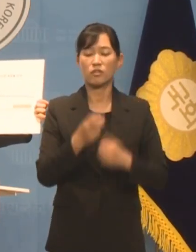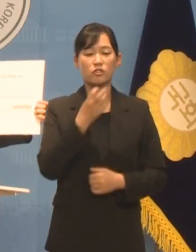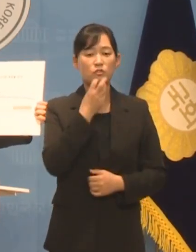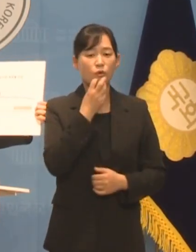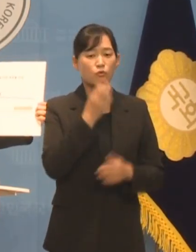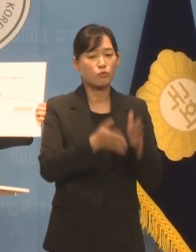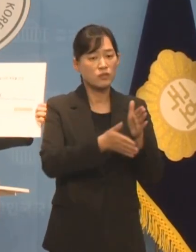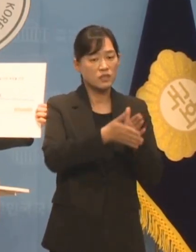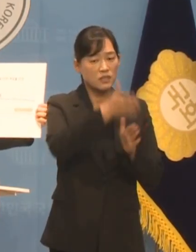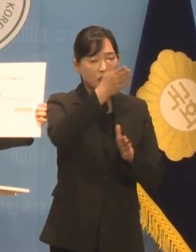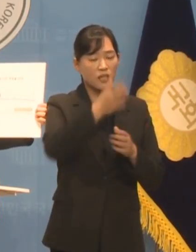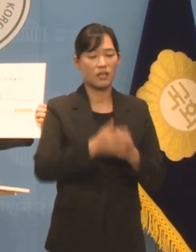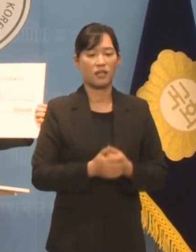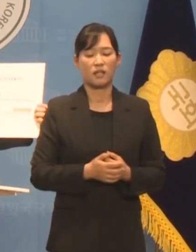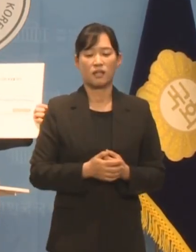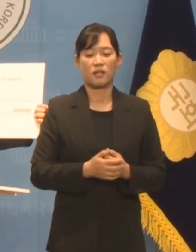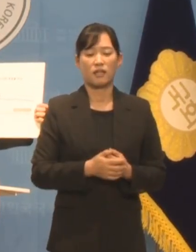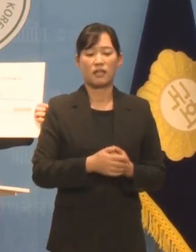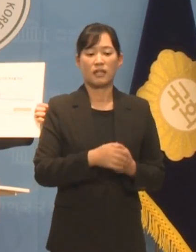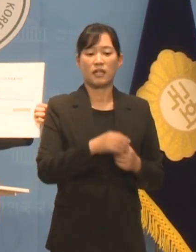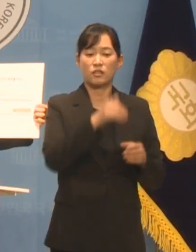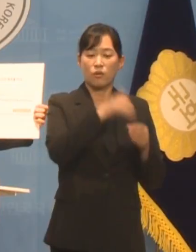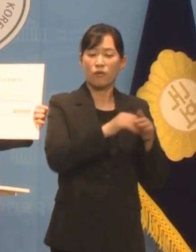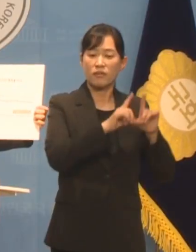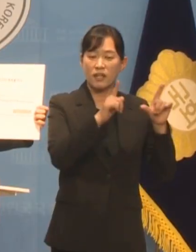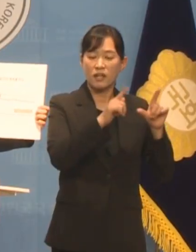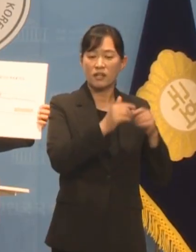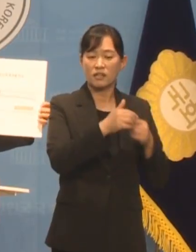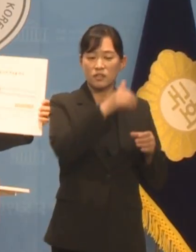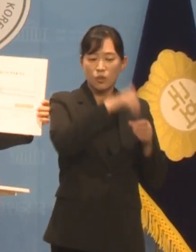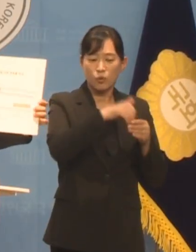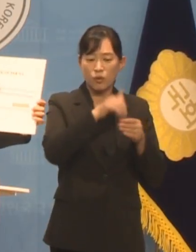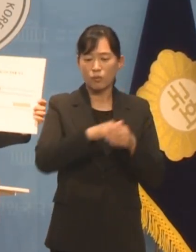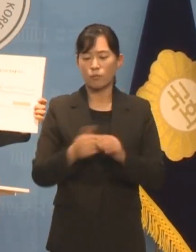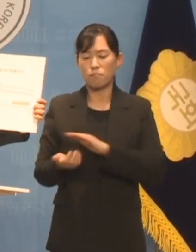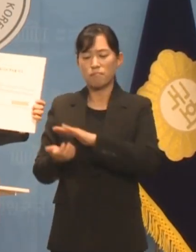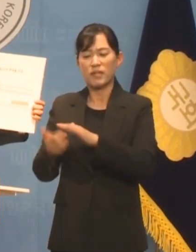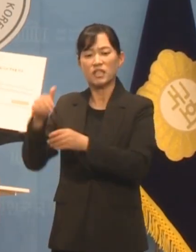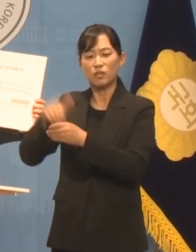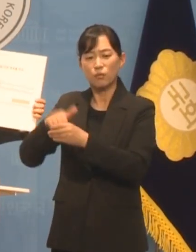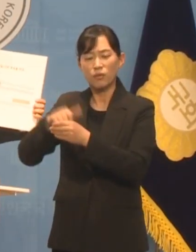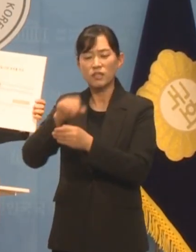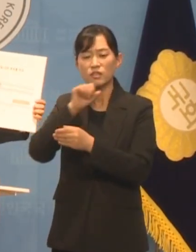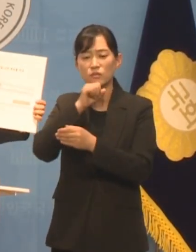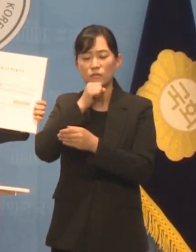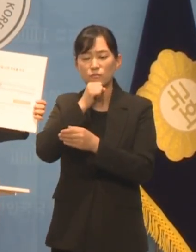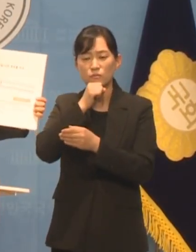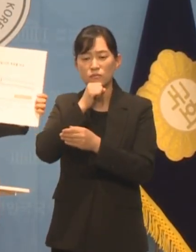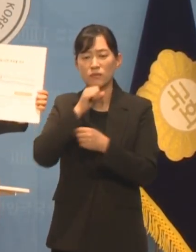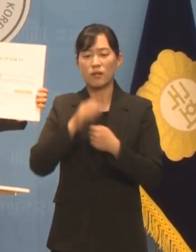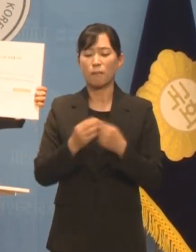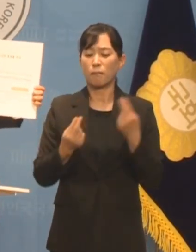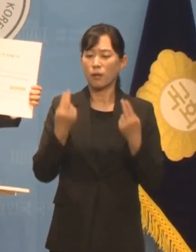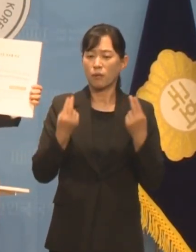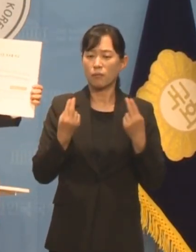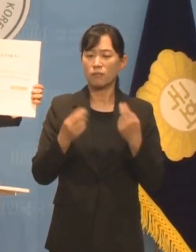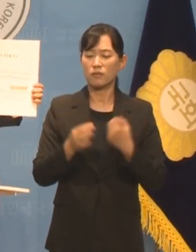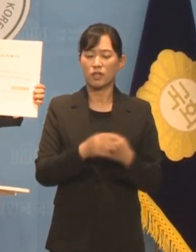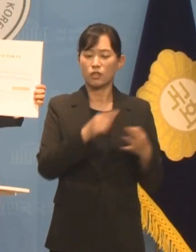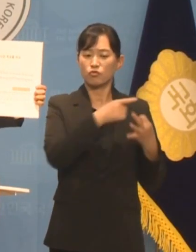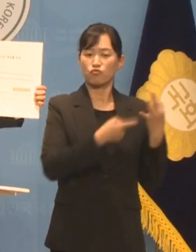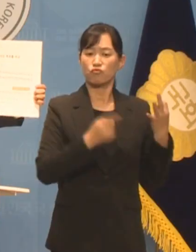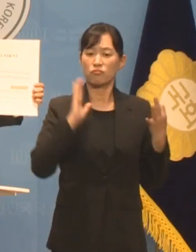서울시의 당일 선거하고 그다음에 사전 선거 득표율을 비교한 거거든요. 윤석열